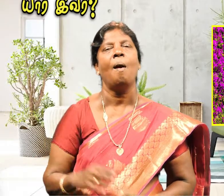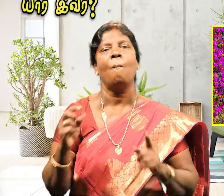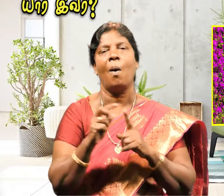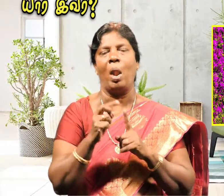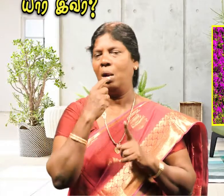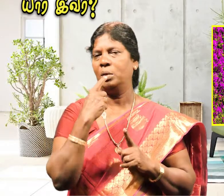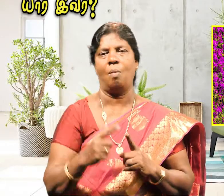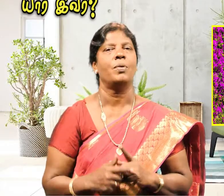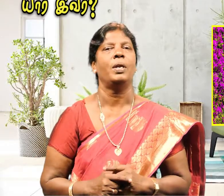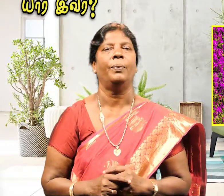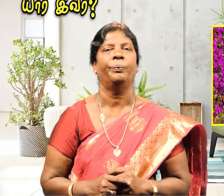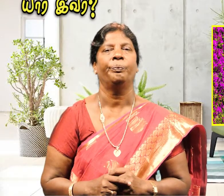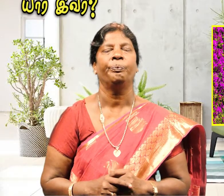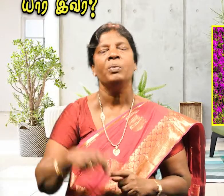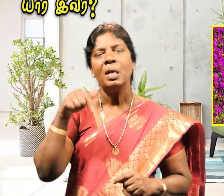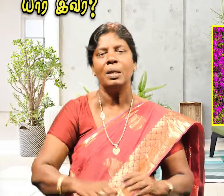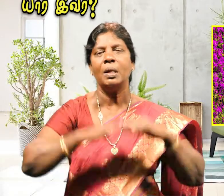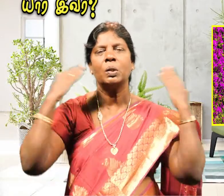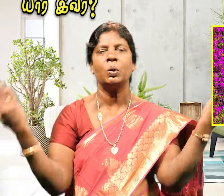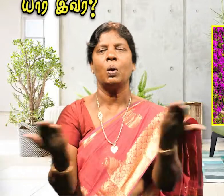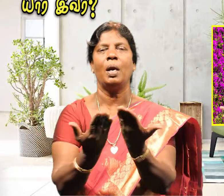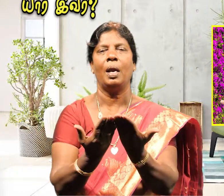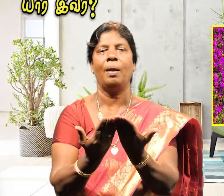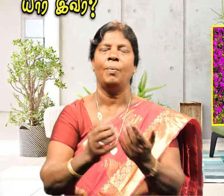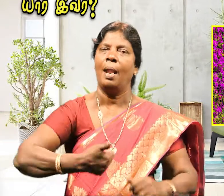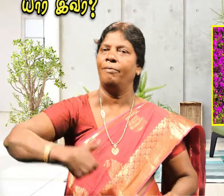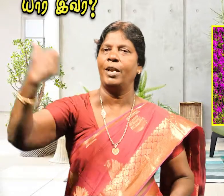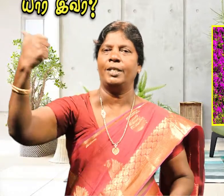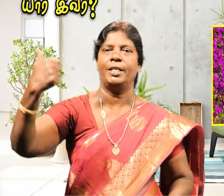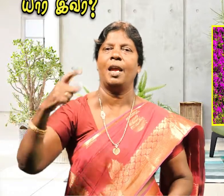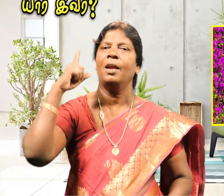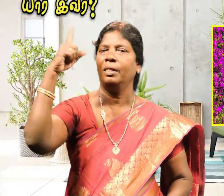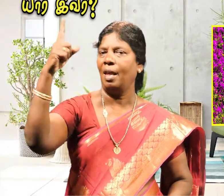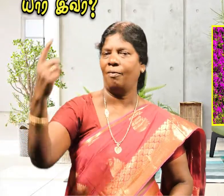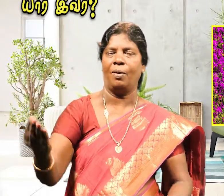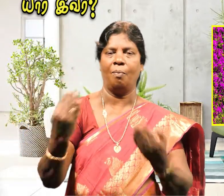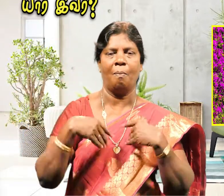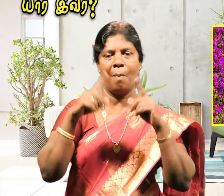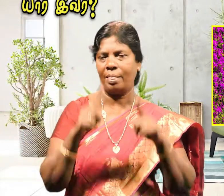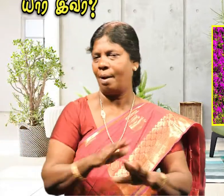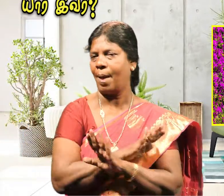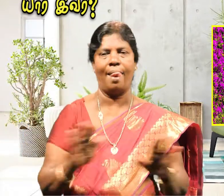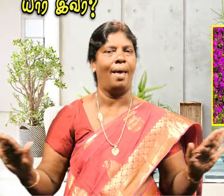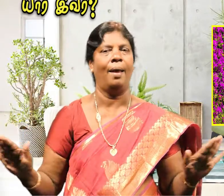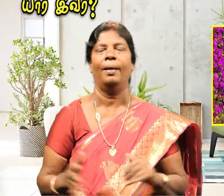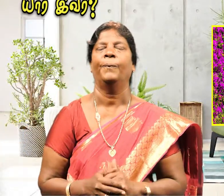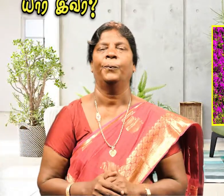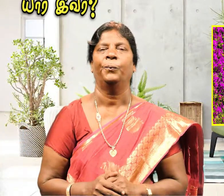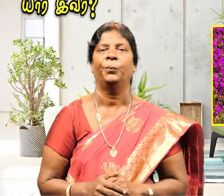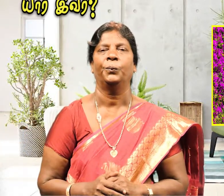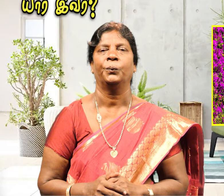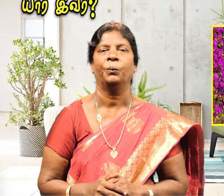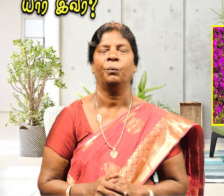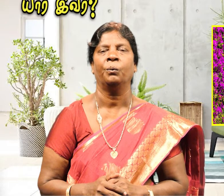அடுத்தவர் என்ன சொல்லுகிறார் என்றால், இந்த சூழ்நிலைகளின் மேல் அவர் வெற்றியை தருகிற தேவன் மாத்திரம் அல்ல,